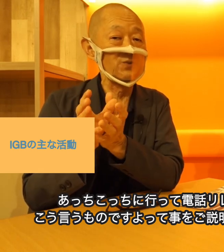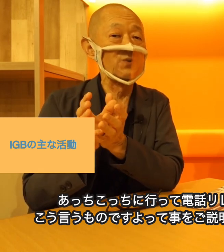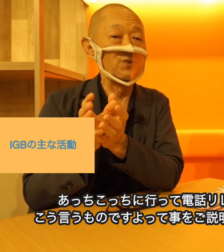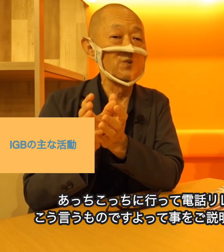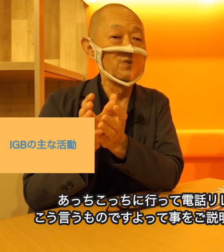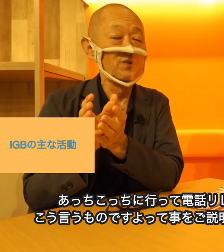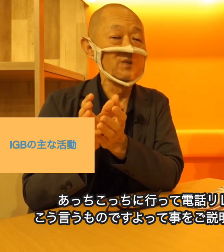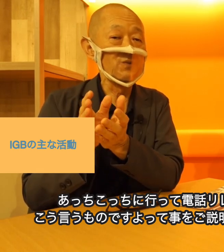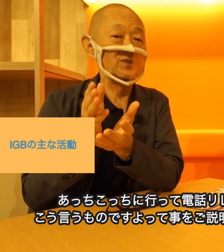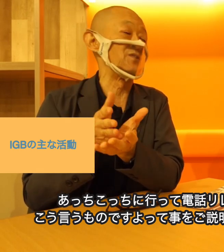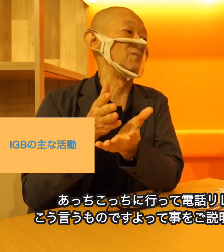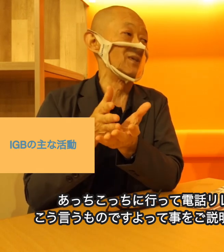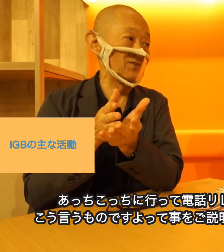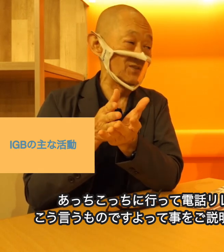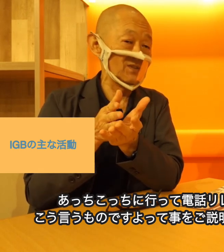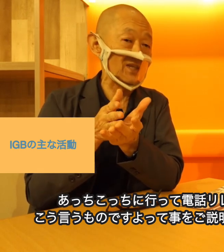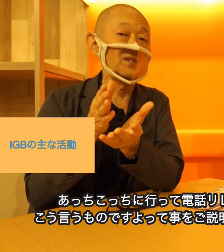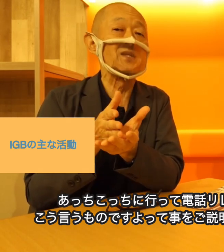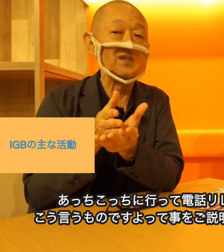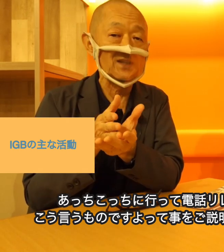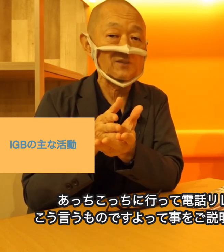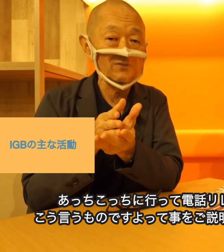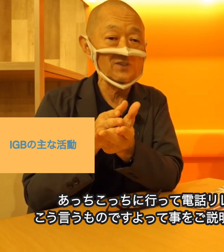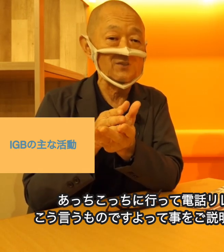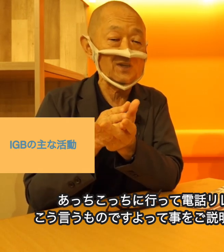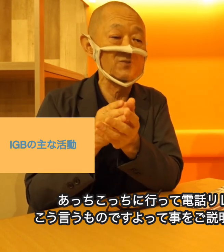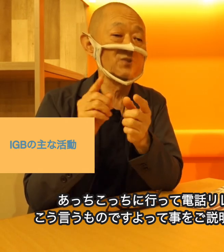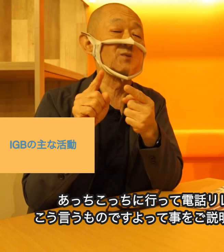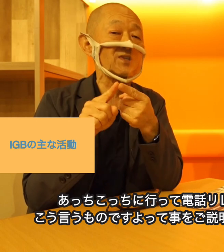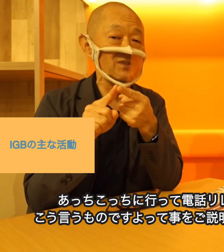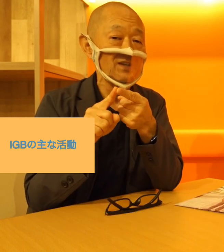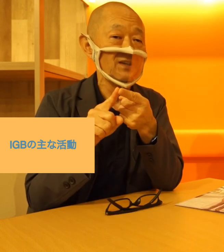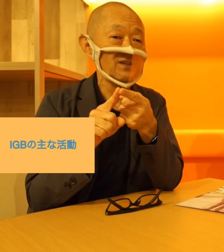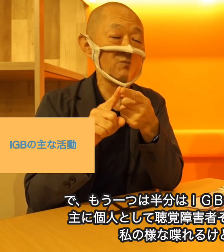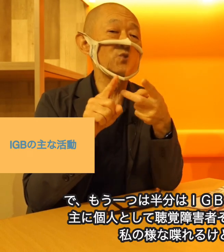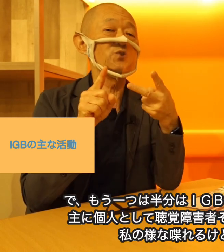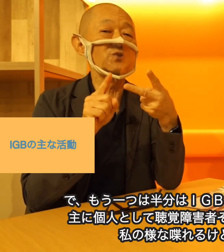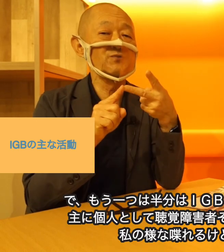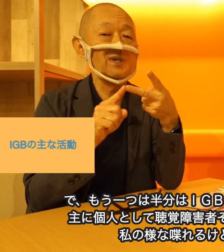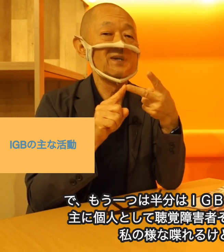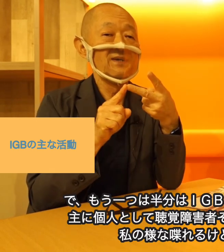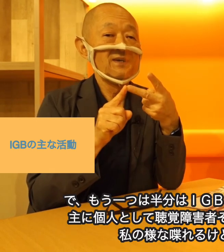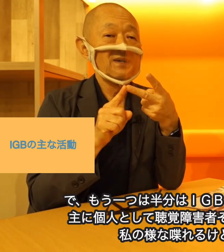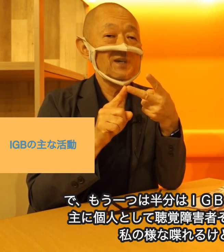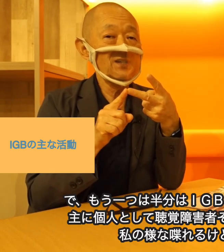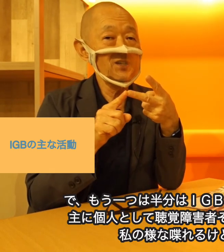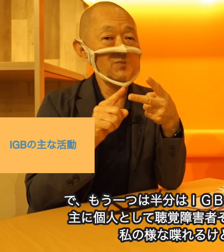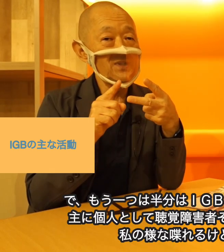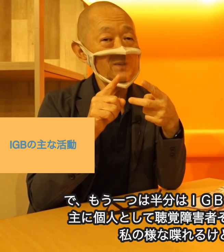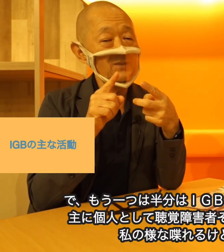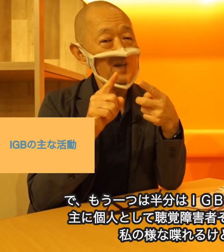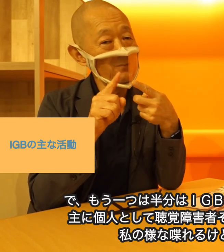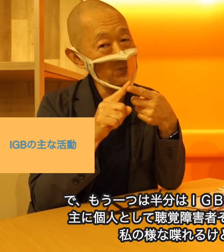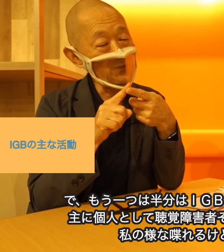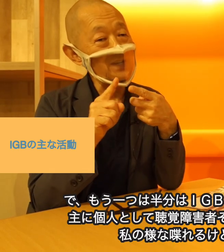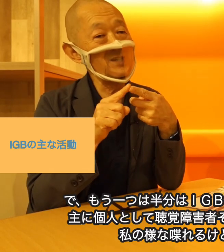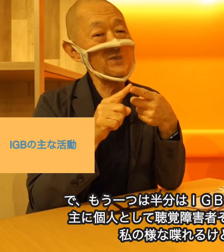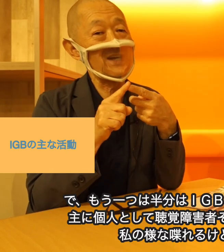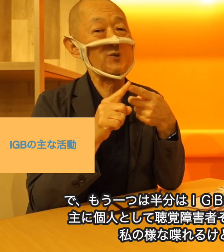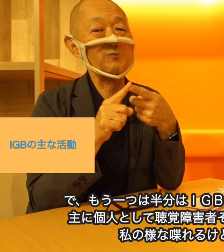をご説明する、させていただくっていう活動をしてます。でもう一つは IGB、 半分は IGB なのかもし